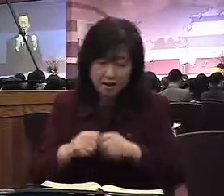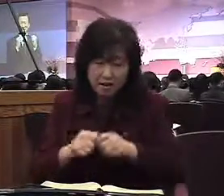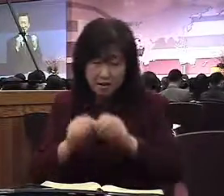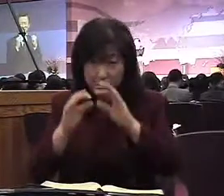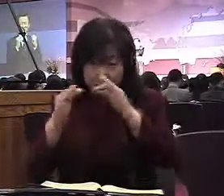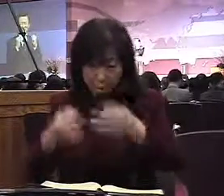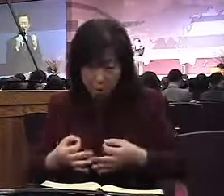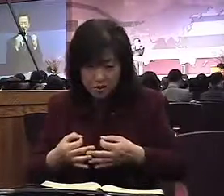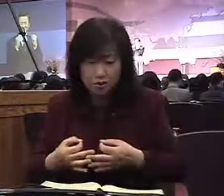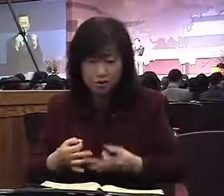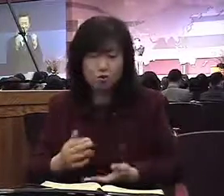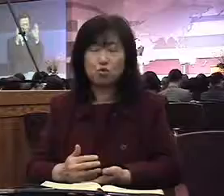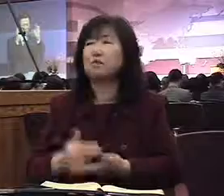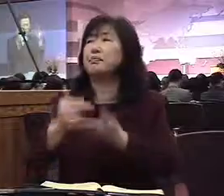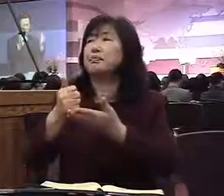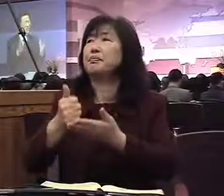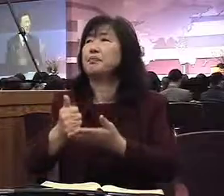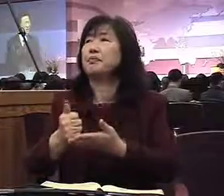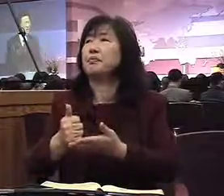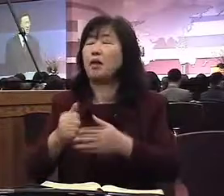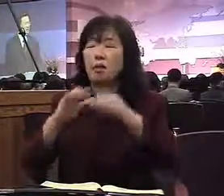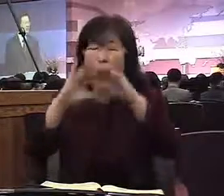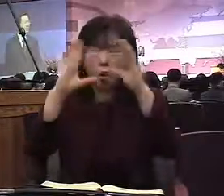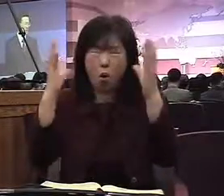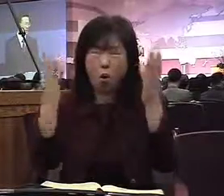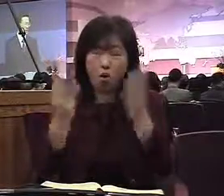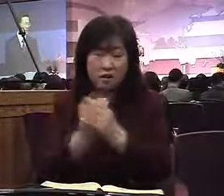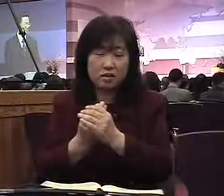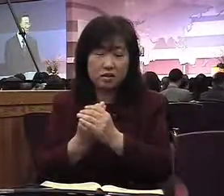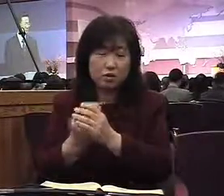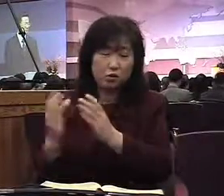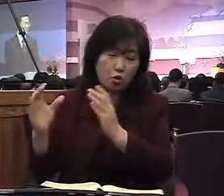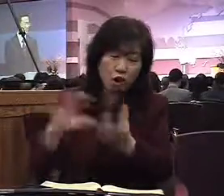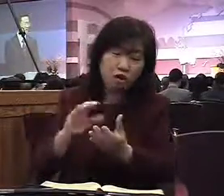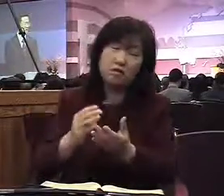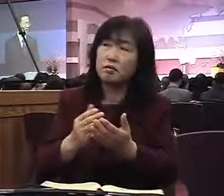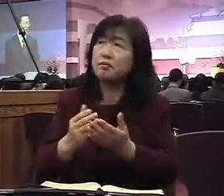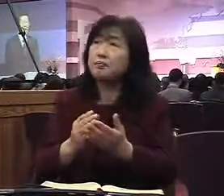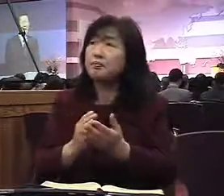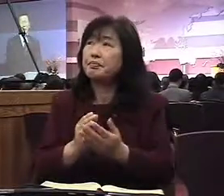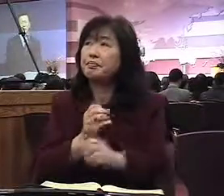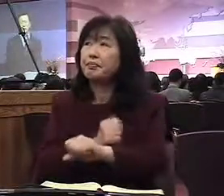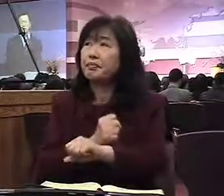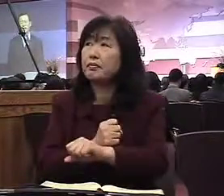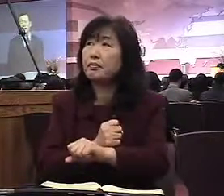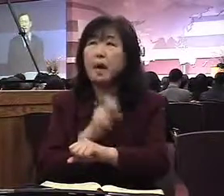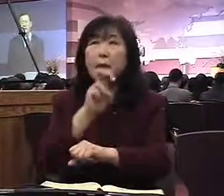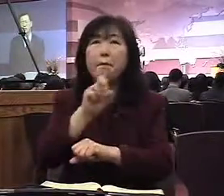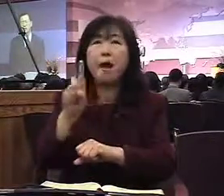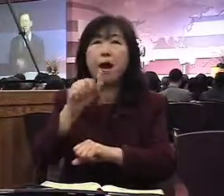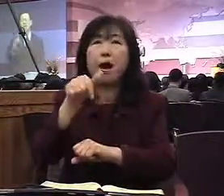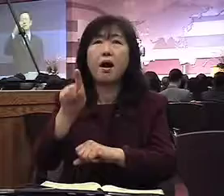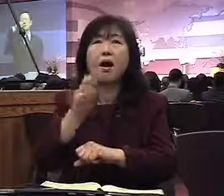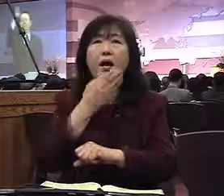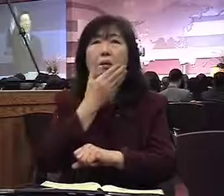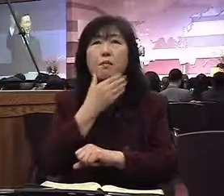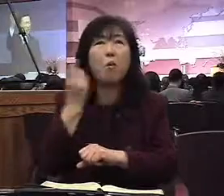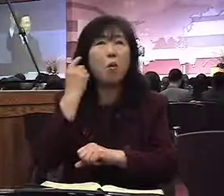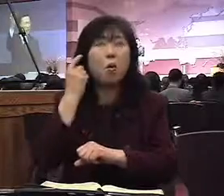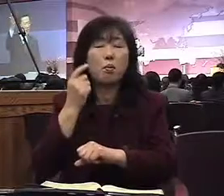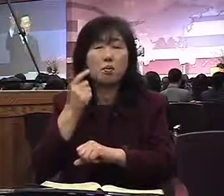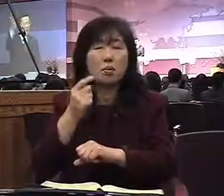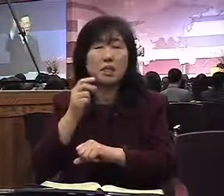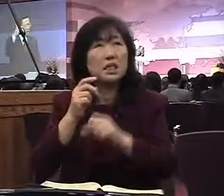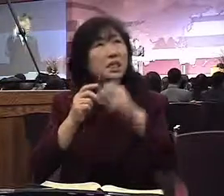주님께서 그렇죠? 그것을 우리에게 베풀어 주십니다. 또 마가복음 12장 3절에 우리가 하나님을